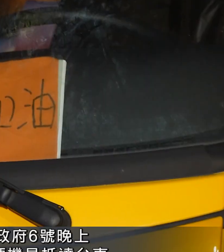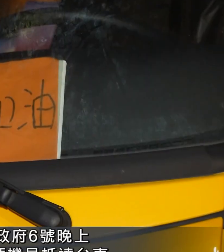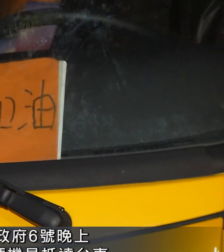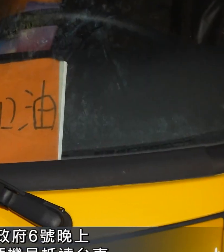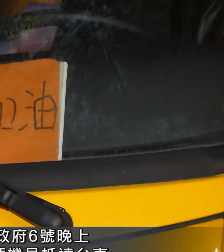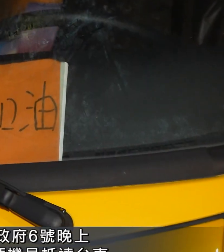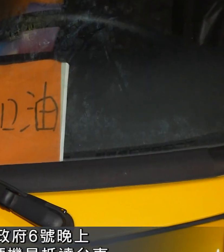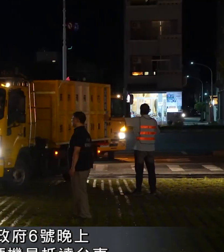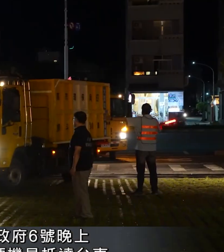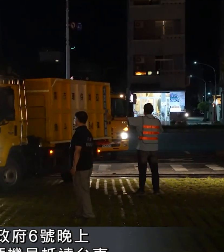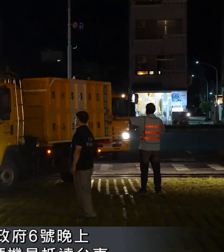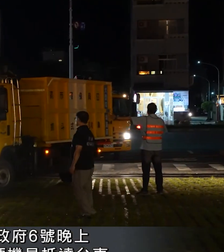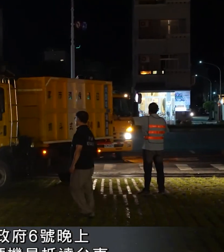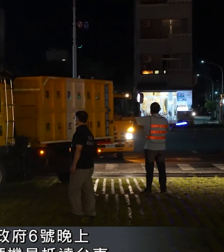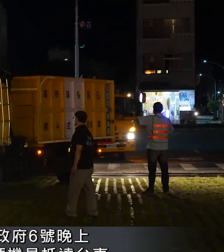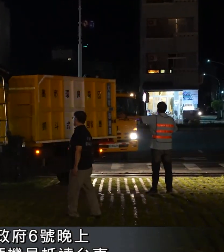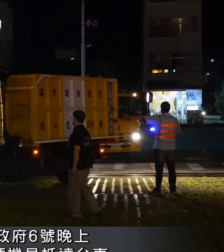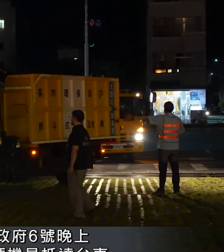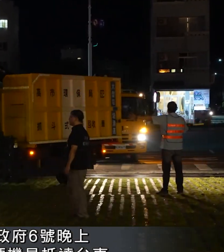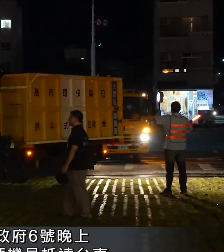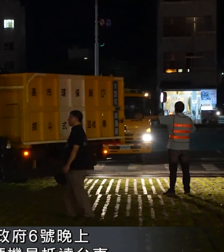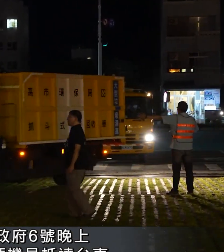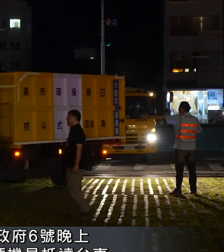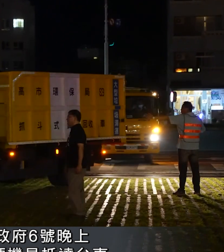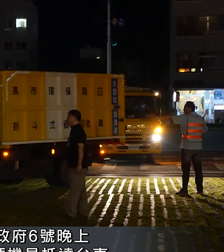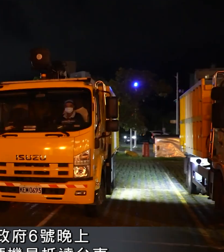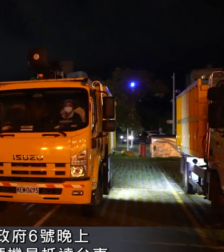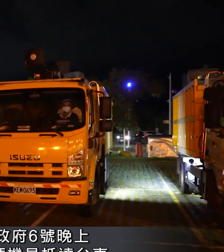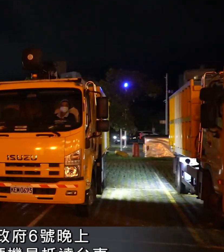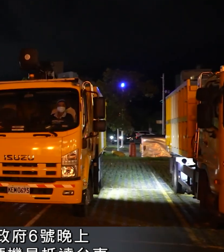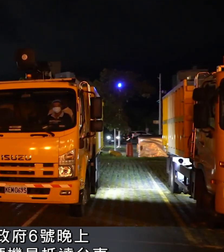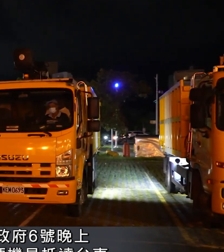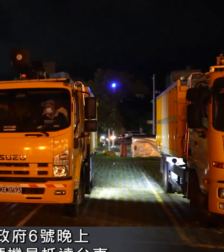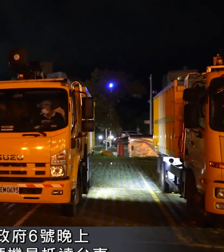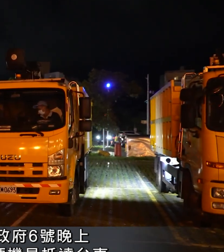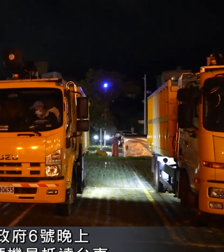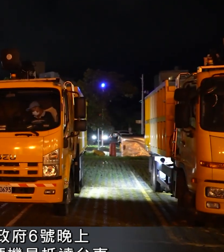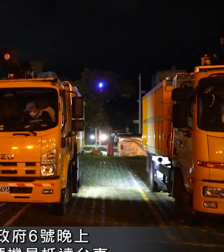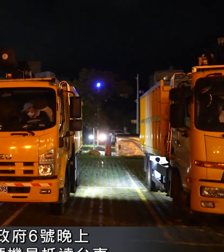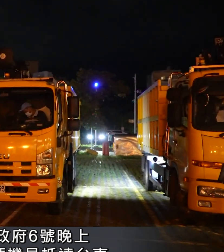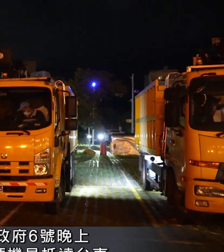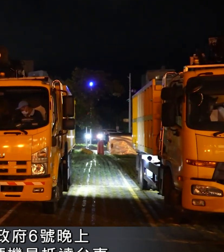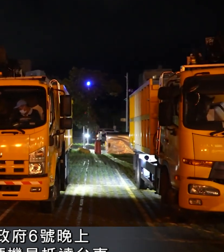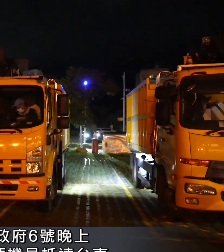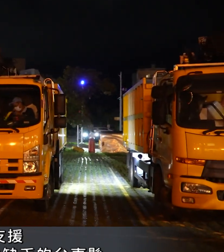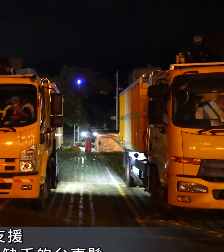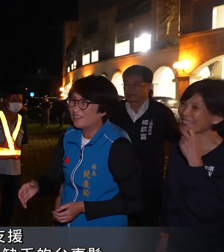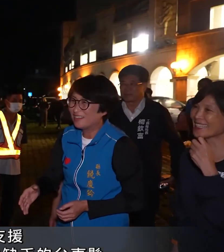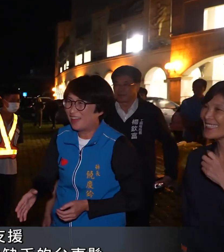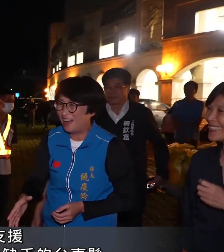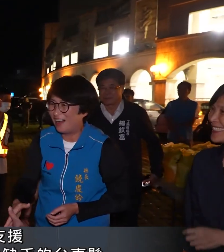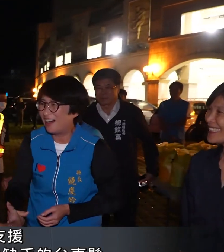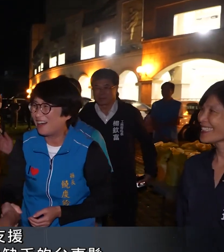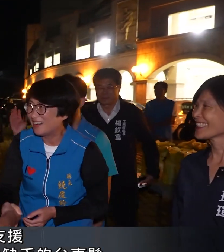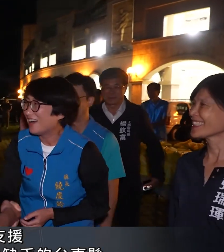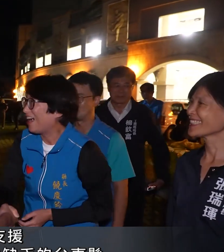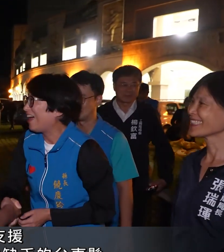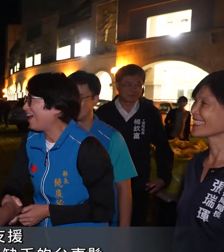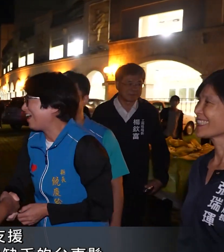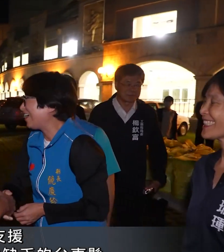台东加油！高雄市政府6号晚上派出32部大型车辆机具抵达台东，也带来80名人力支援。在风灾